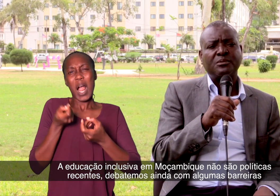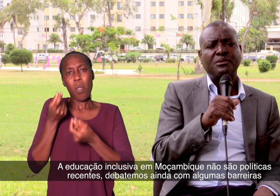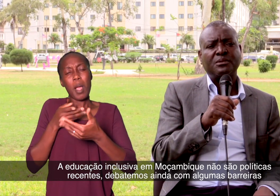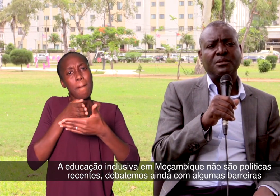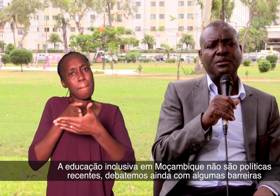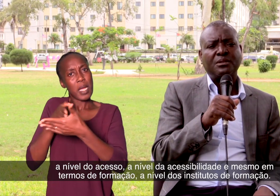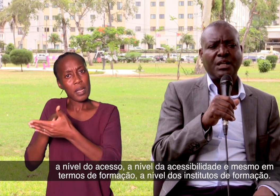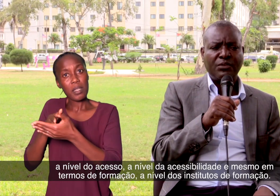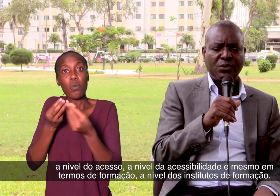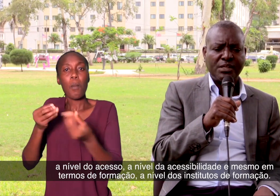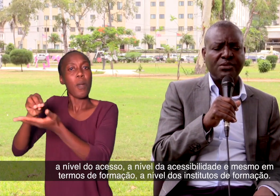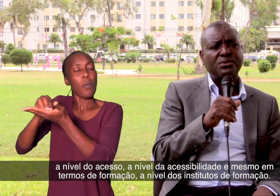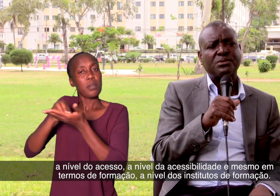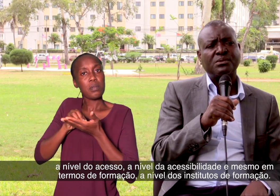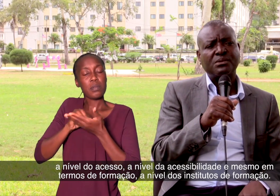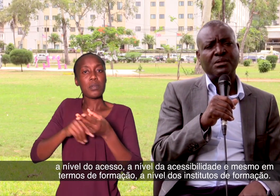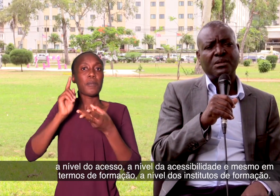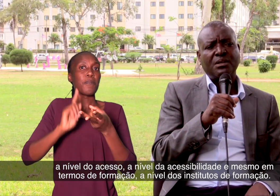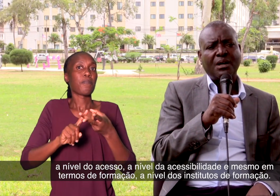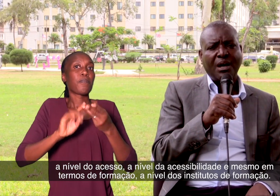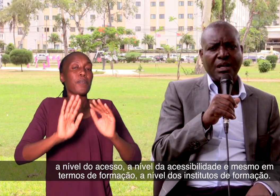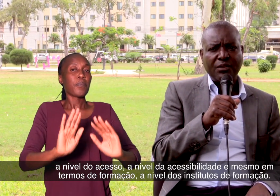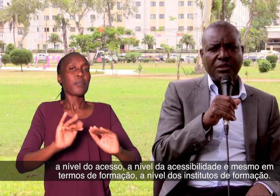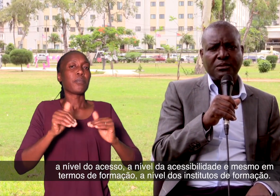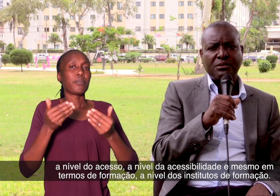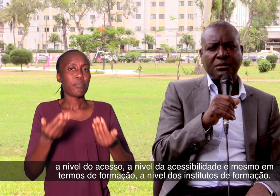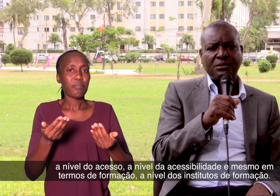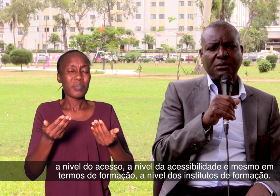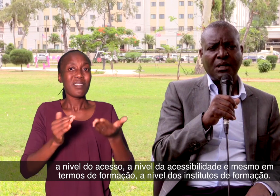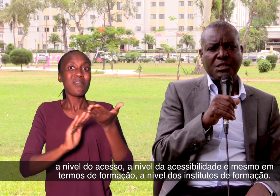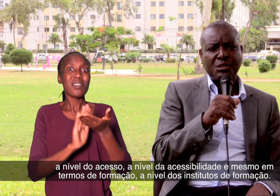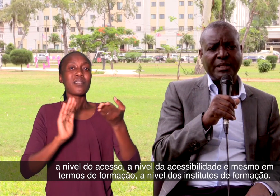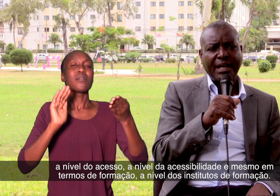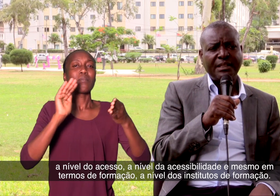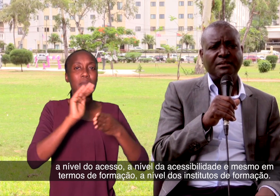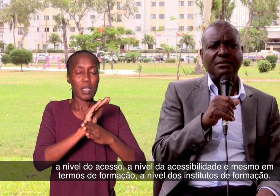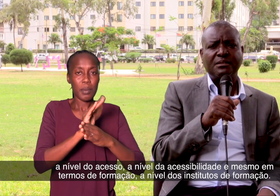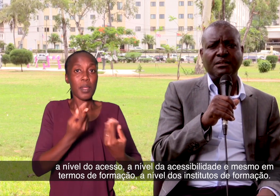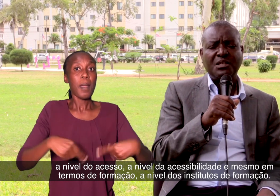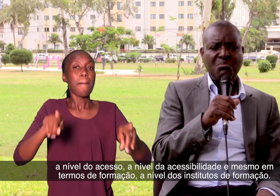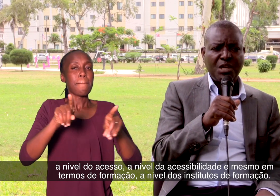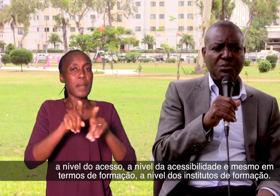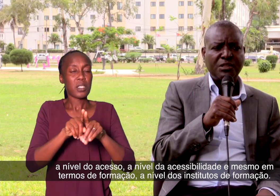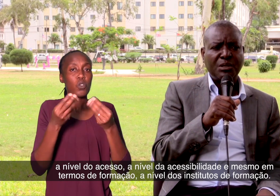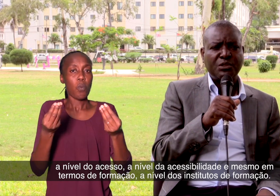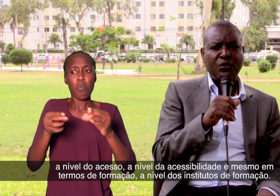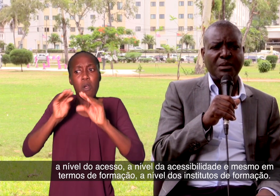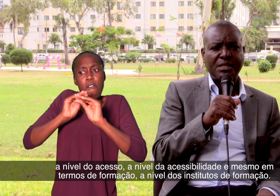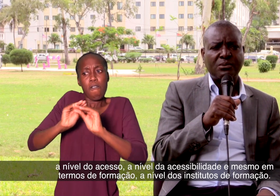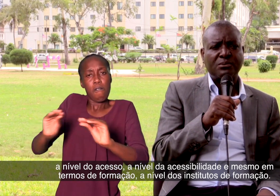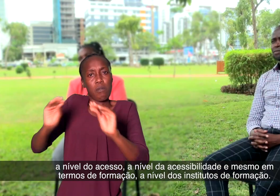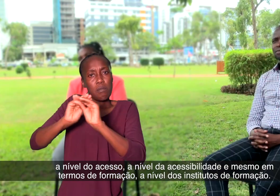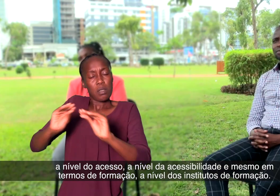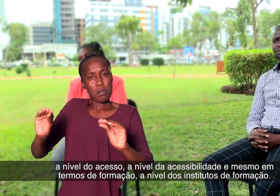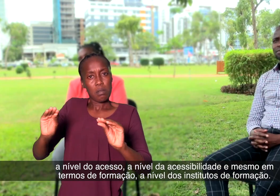a nível do acesso, a nível da acessibilidade e mesmo em termos de